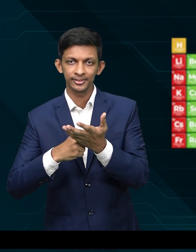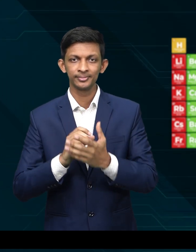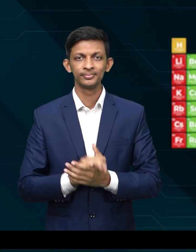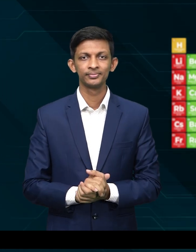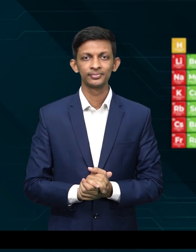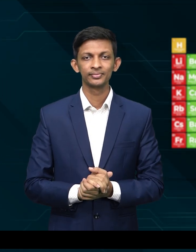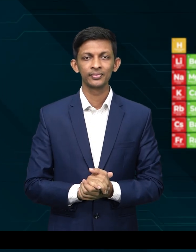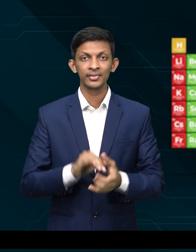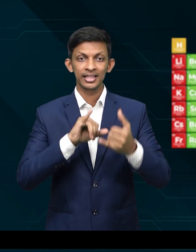एसई,